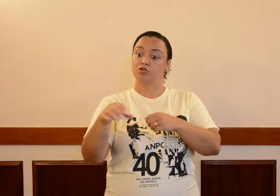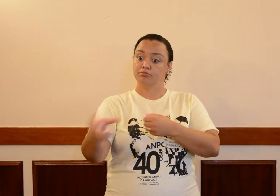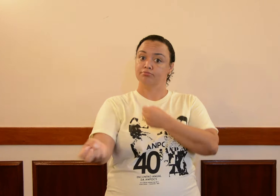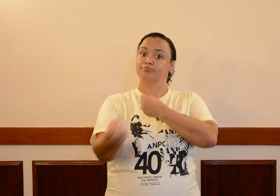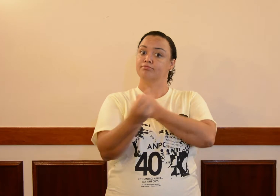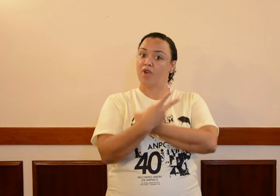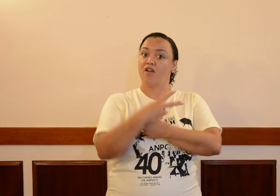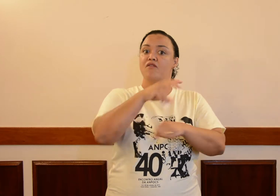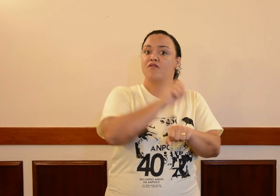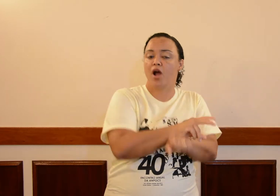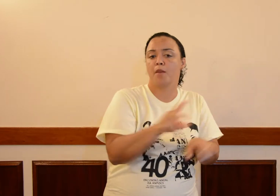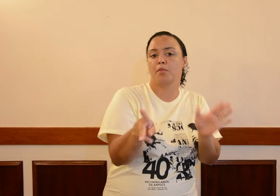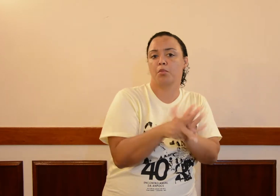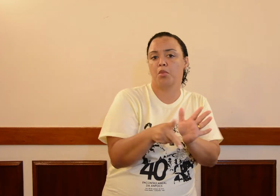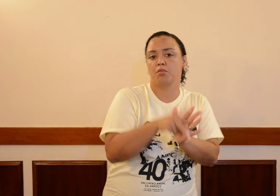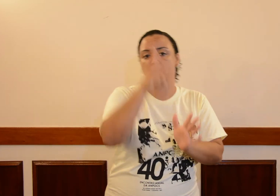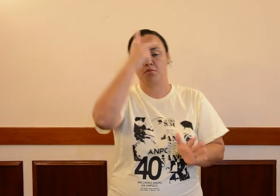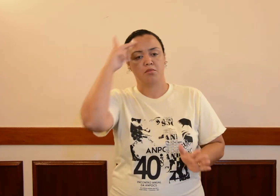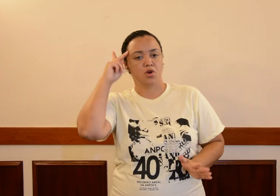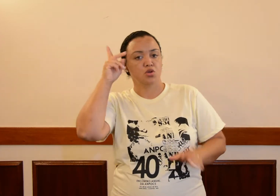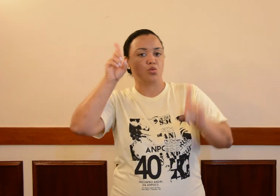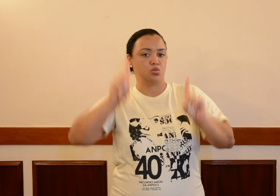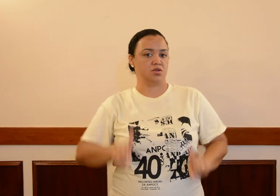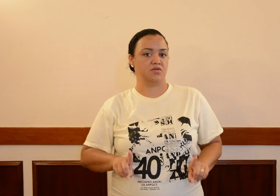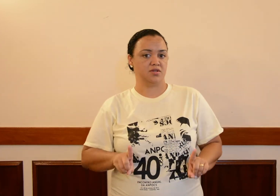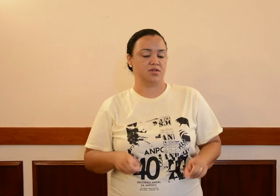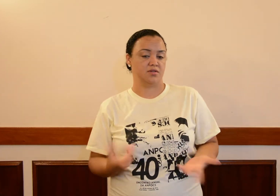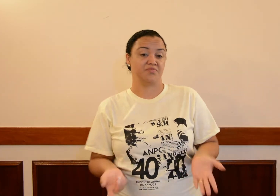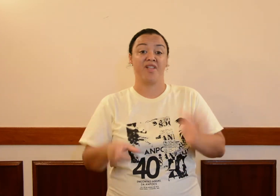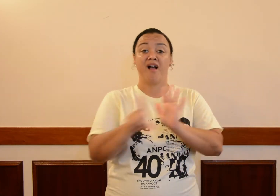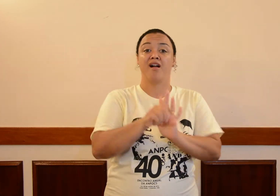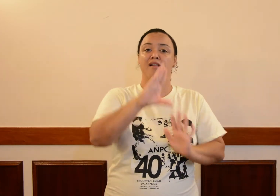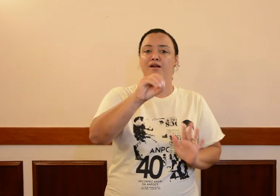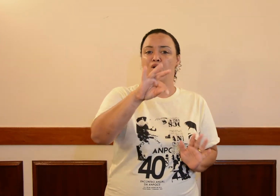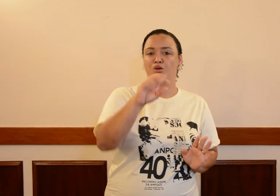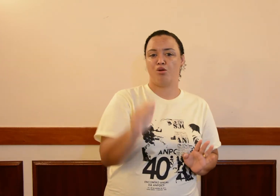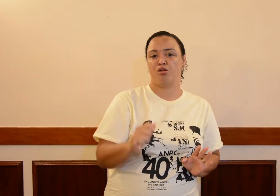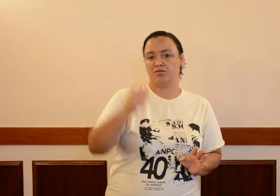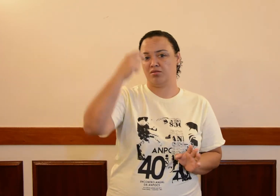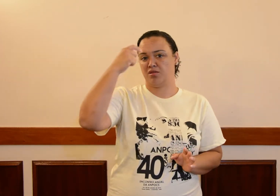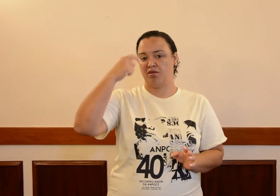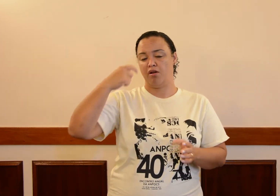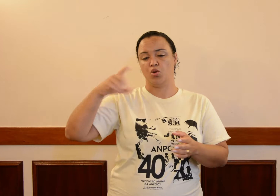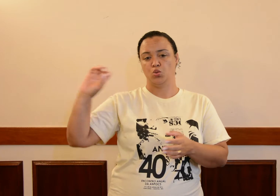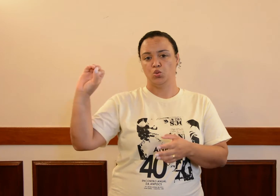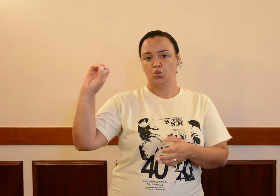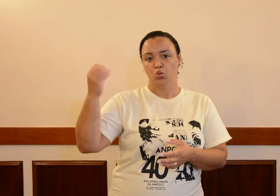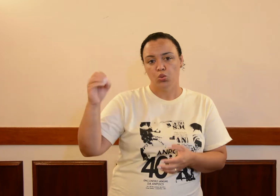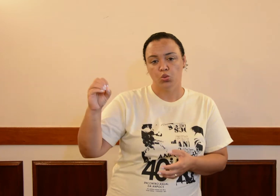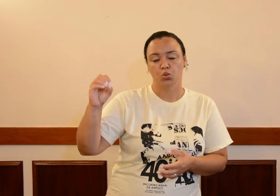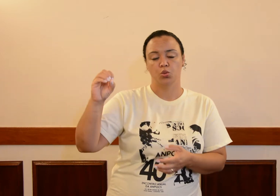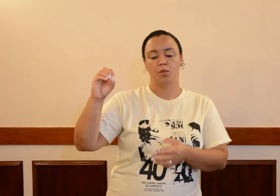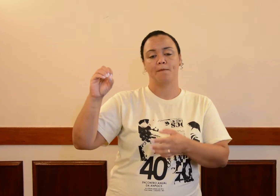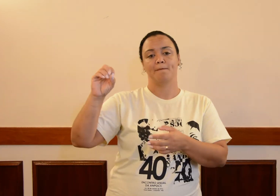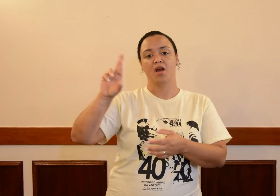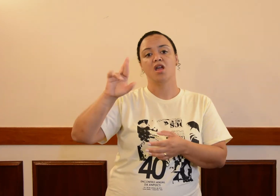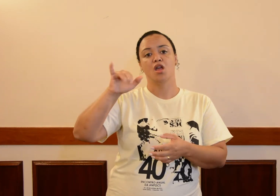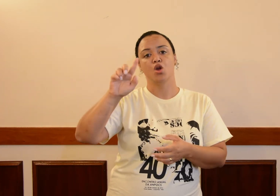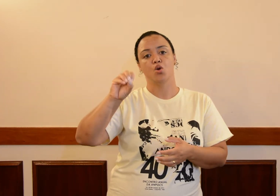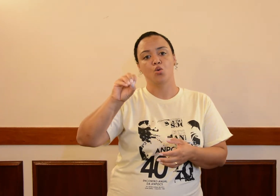para o trabalho. A efetivação da Lei de Cotas no Rio Grande do Sul conta com dois projetos governamentais. O projeto piloto de